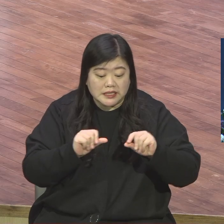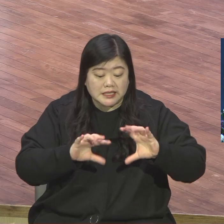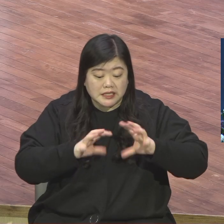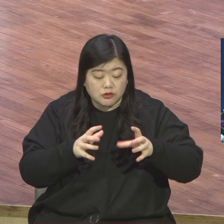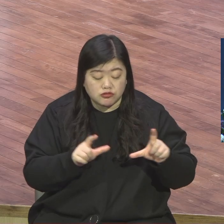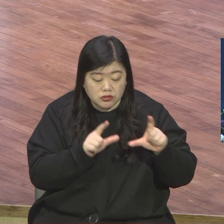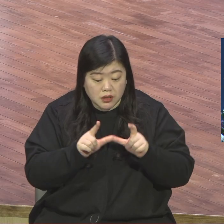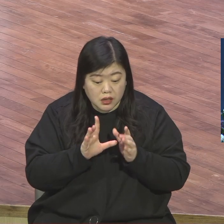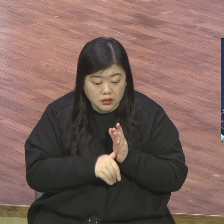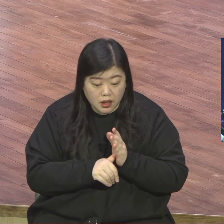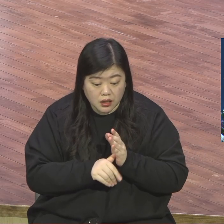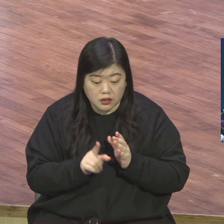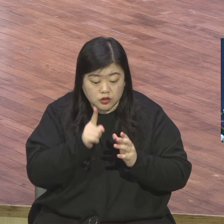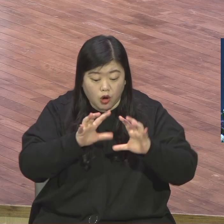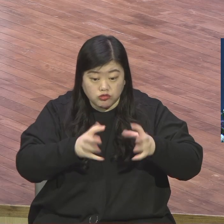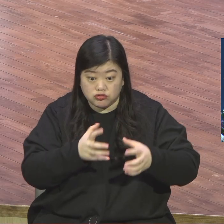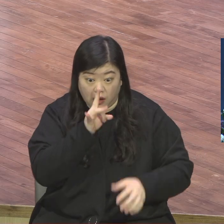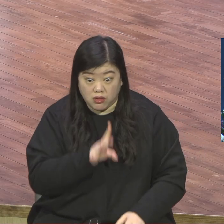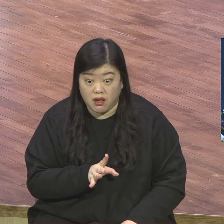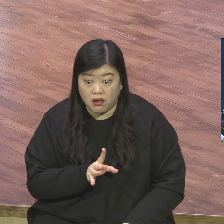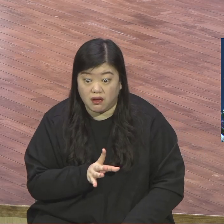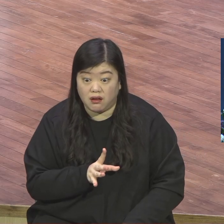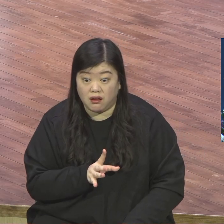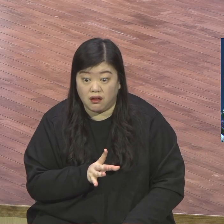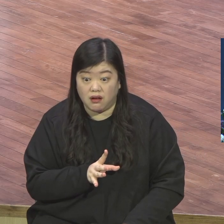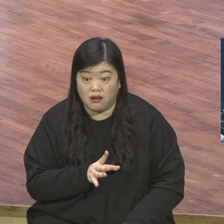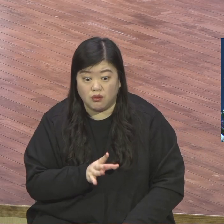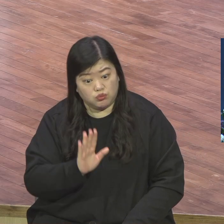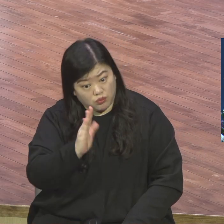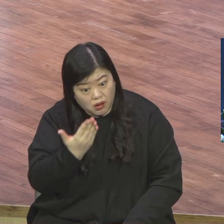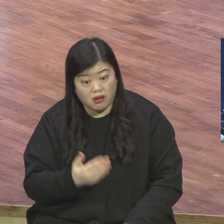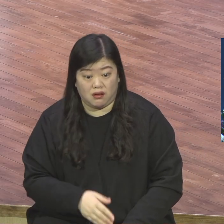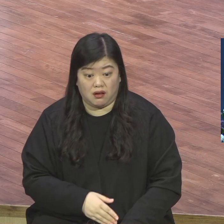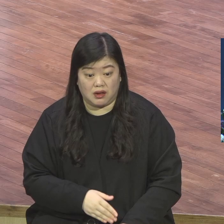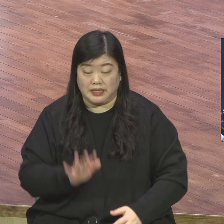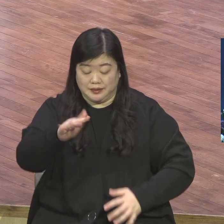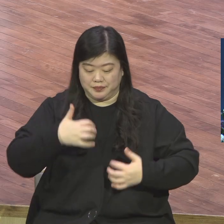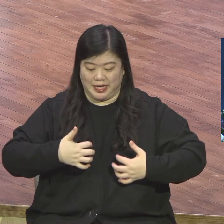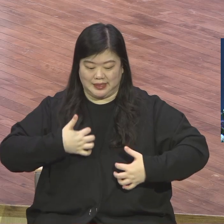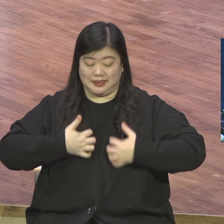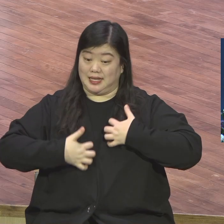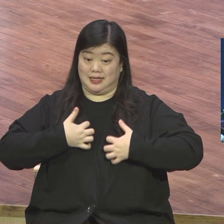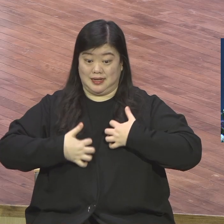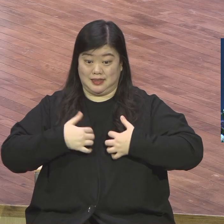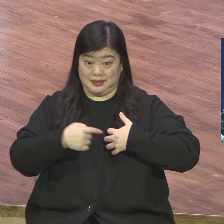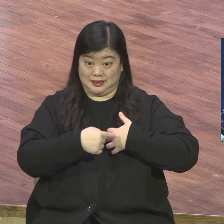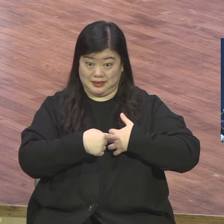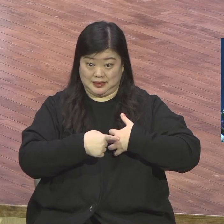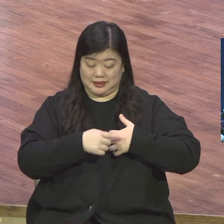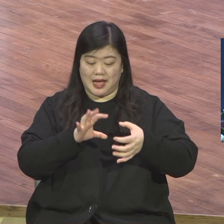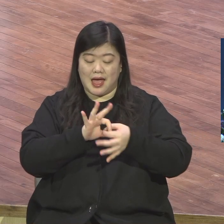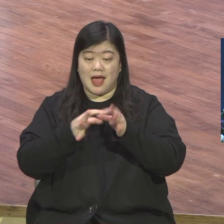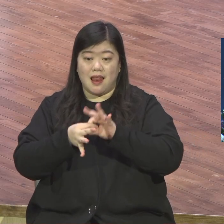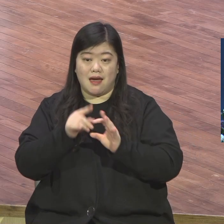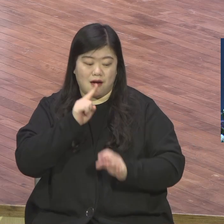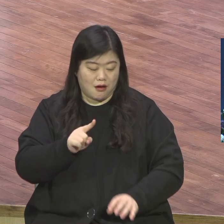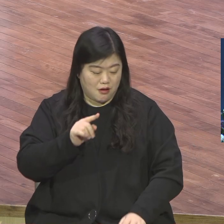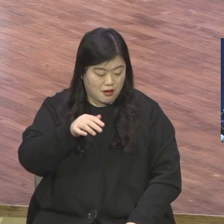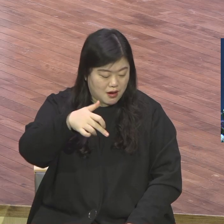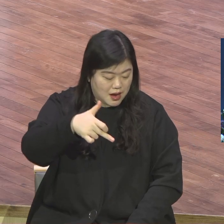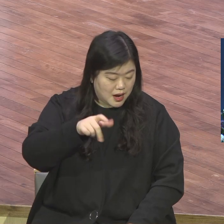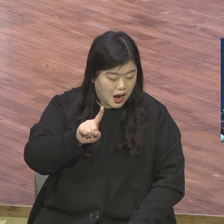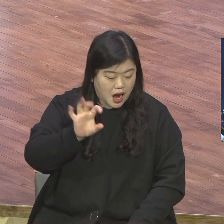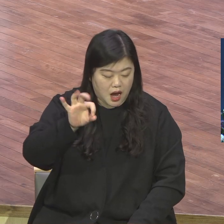그 어디나 천국. 아멘. 즐거워한다. 이 말이 헬라 말로 카오코메타, 카오코메타라고 헬라